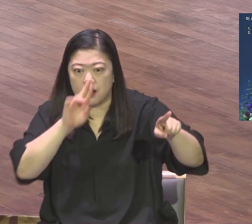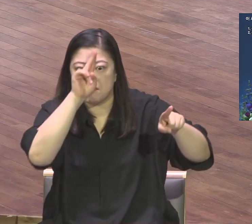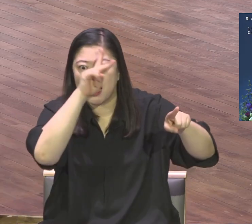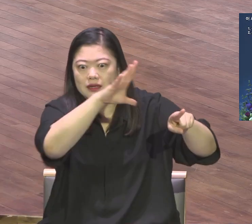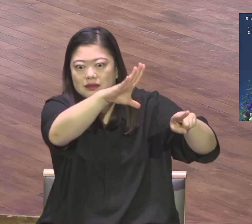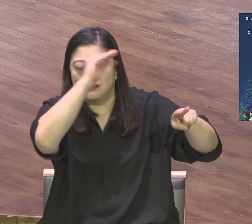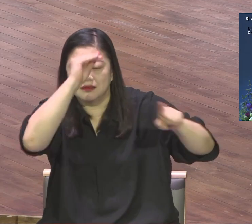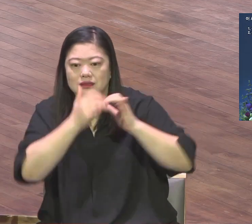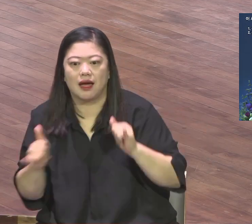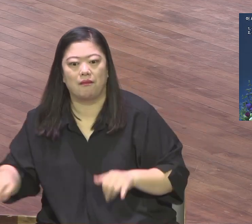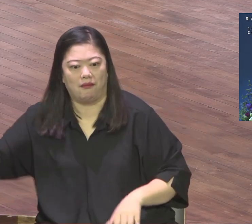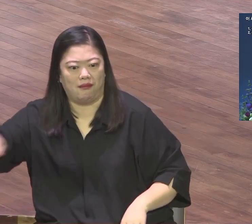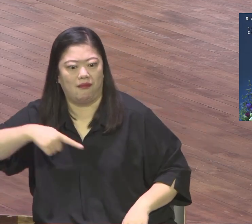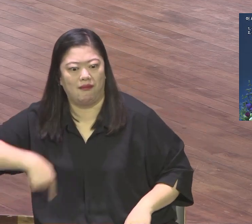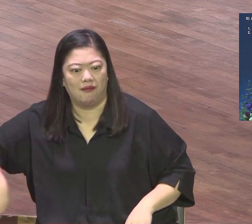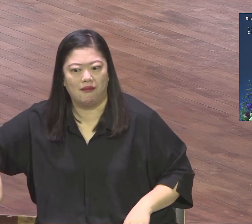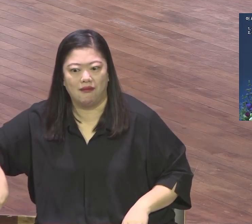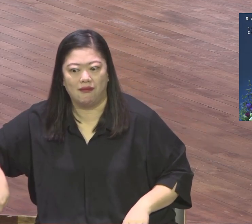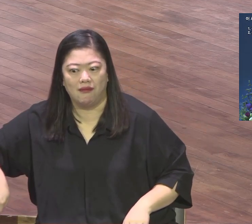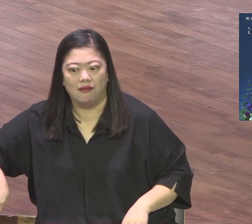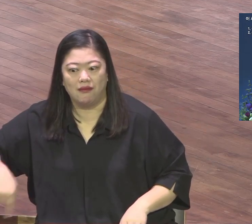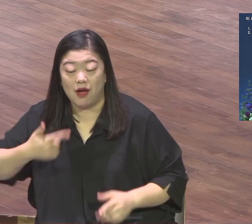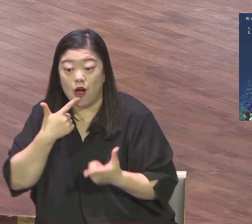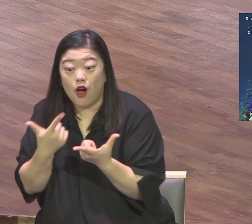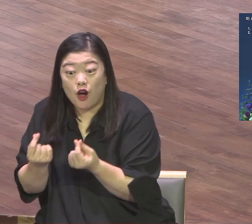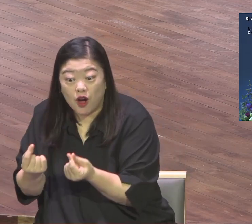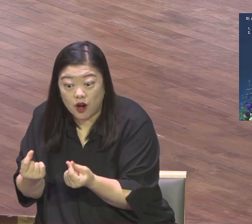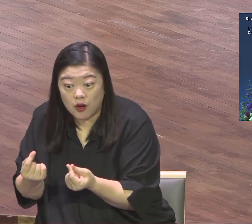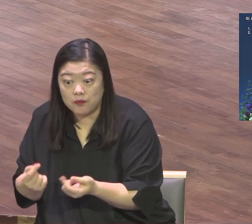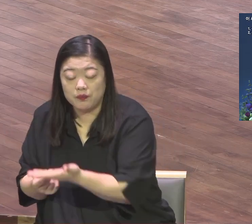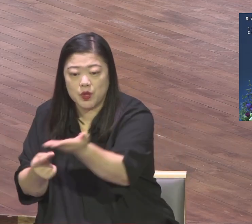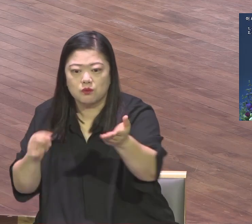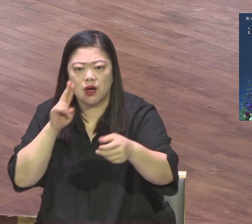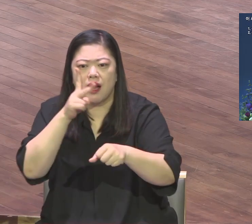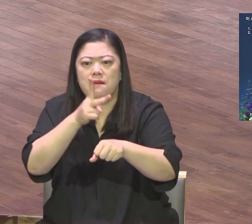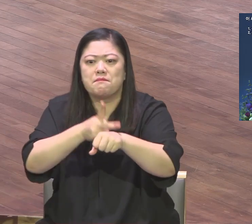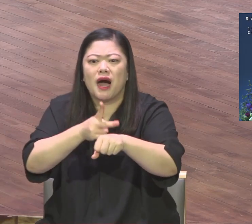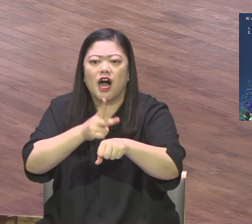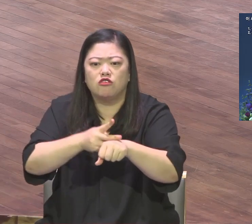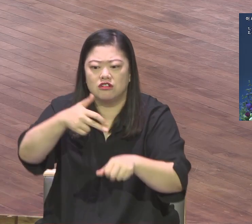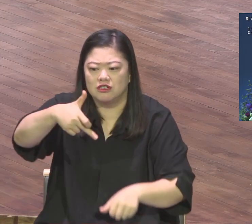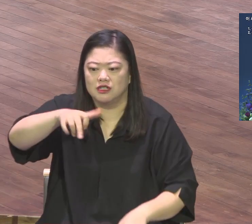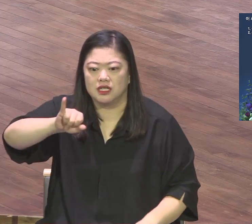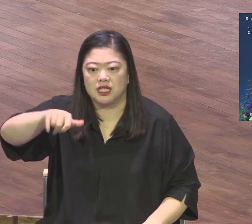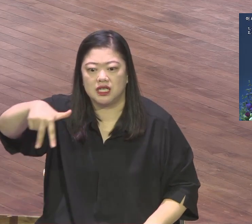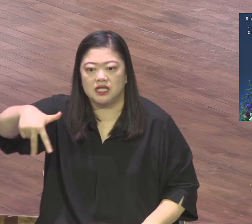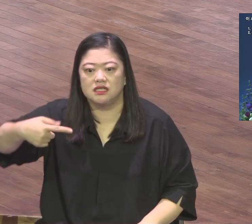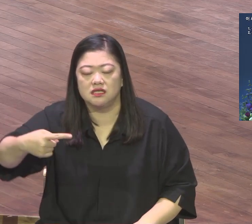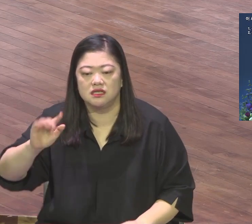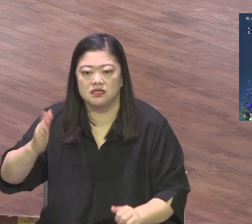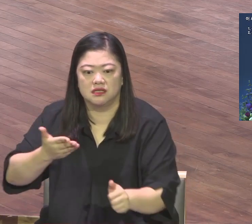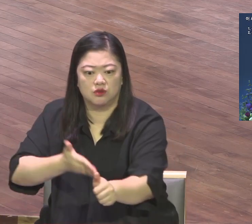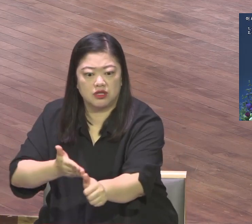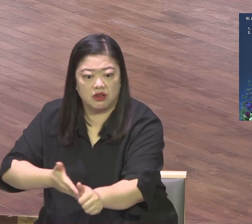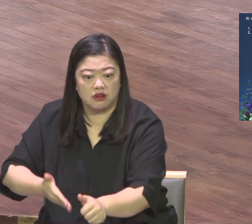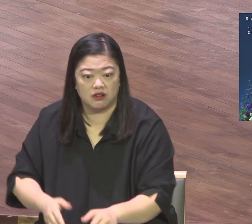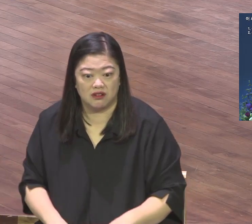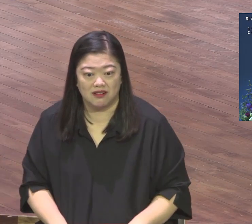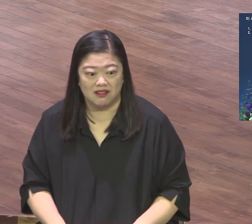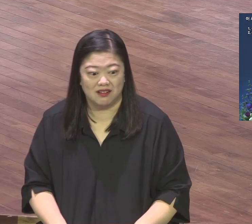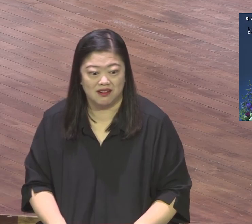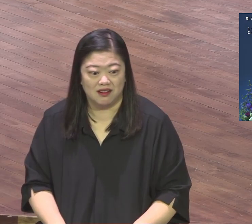그가 하셨던 오직 그리스도의 중심의 삶을 향한 언약적 한을 가지고 우리도 회복해야 됩니다.